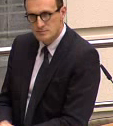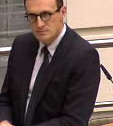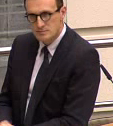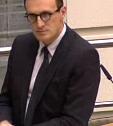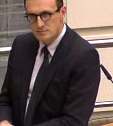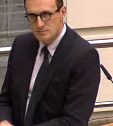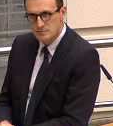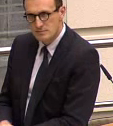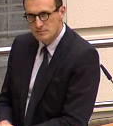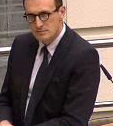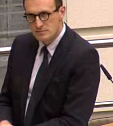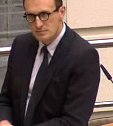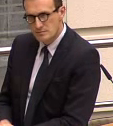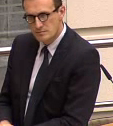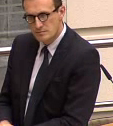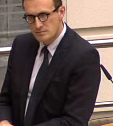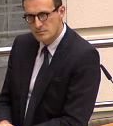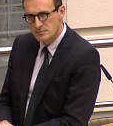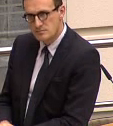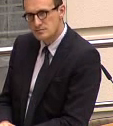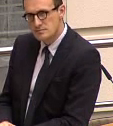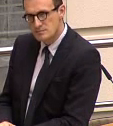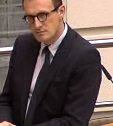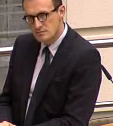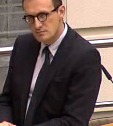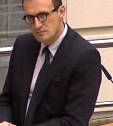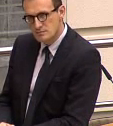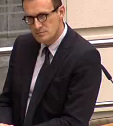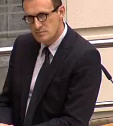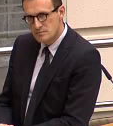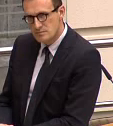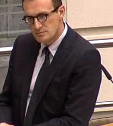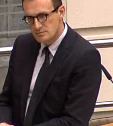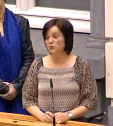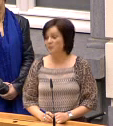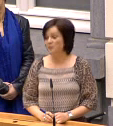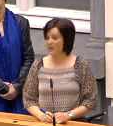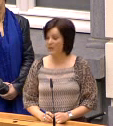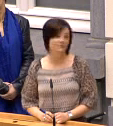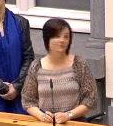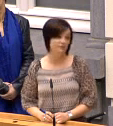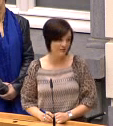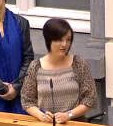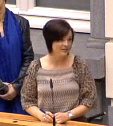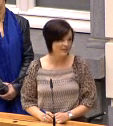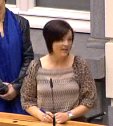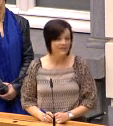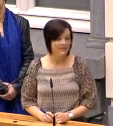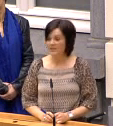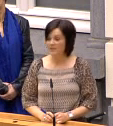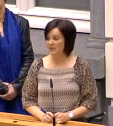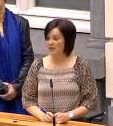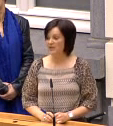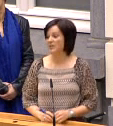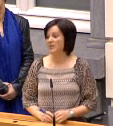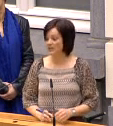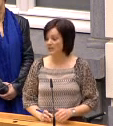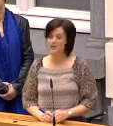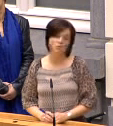ik zou iedereen aanraden om eventjes te gaan kijken op alle sites van onze pretparken in Vlaanderen. En dan ga je merken dat er een heel enorm